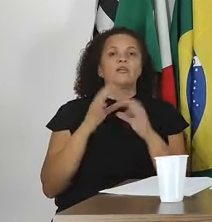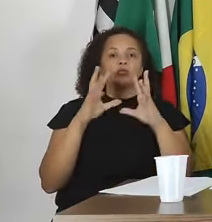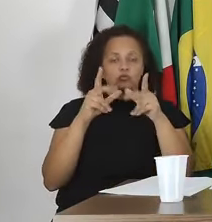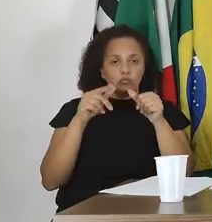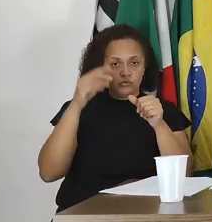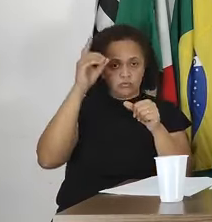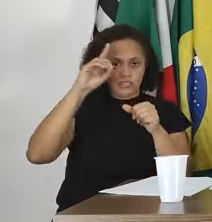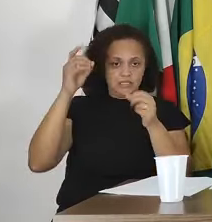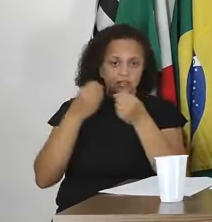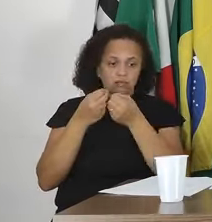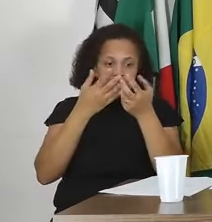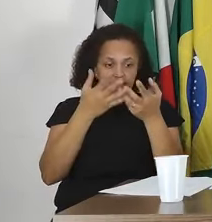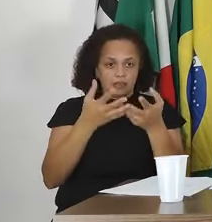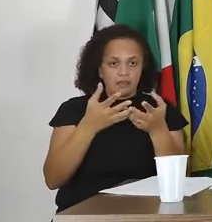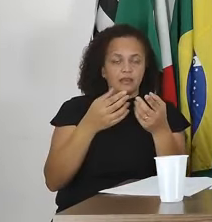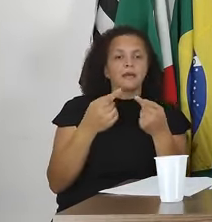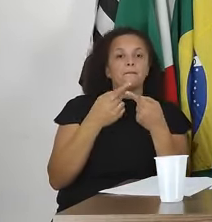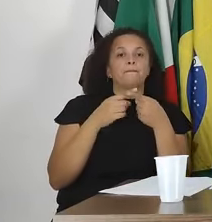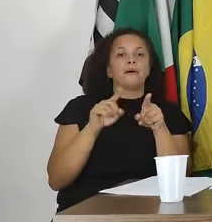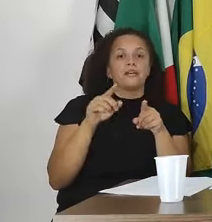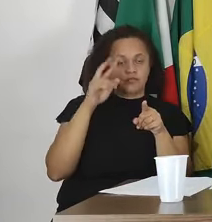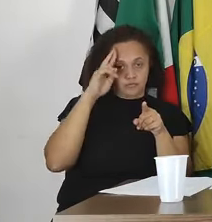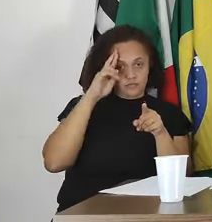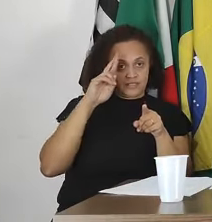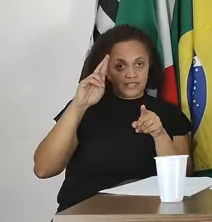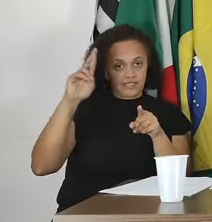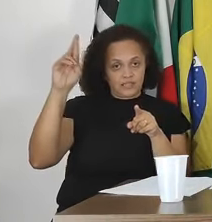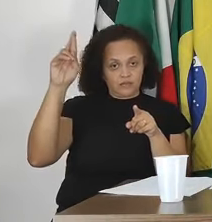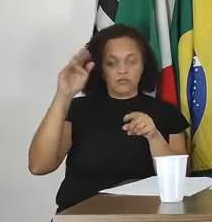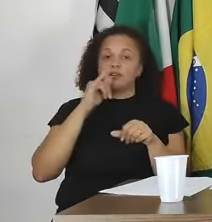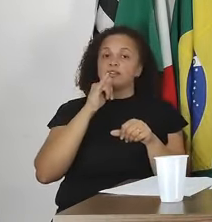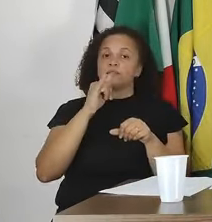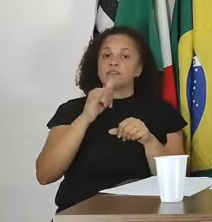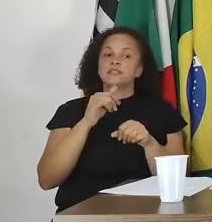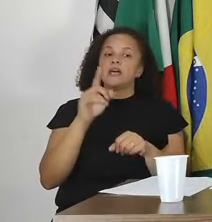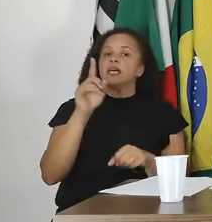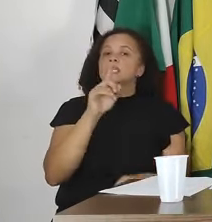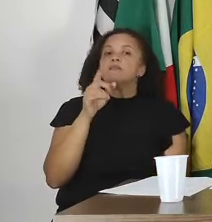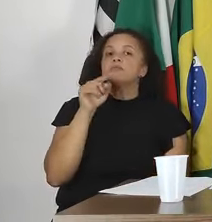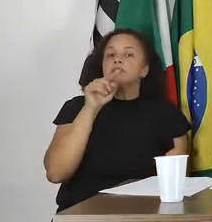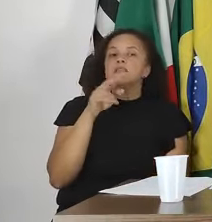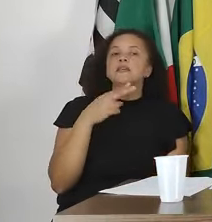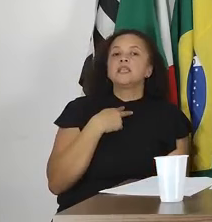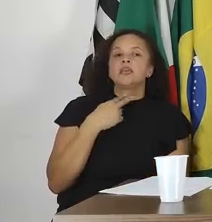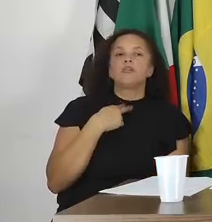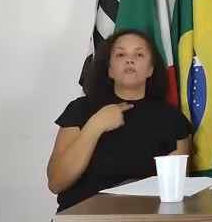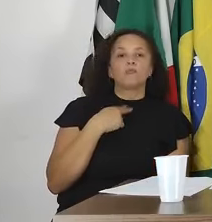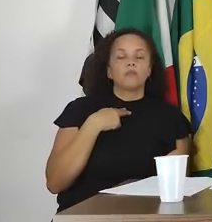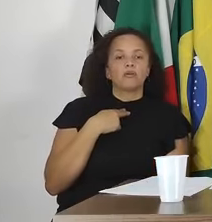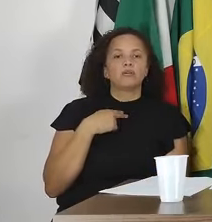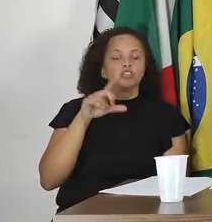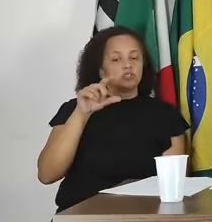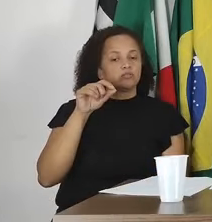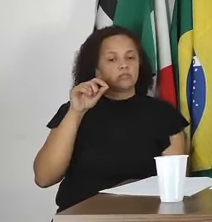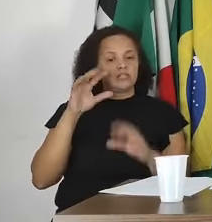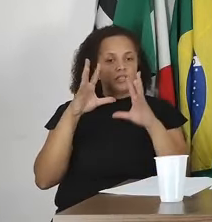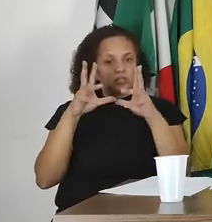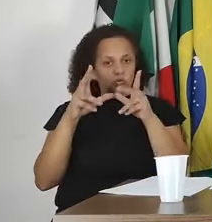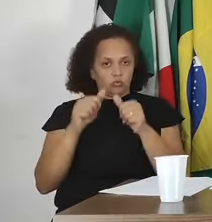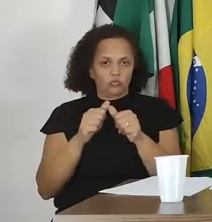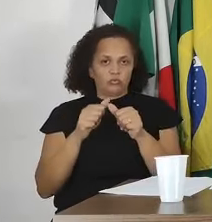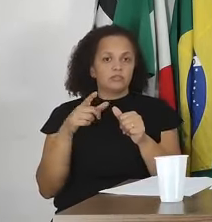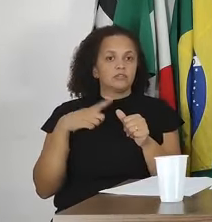aniquilará tanto um quanto os outros. Mas o corpo não é para a prostituição, senão para o Senhor. E o Senhor é